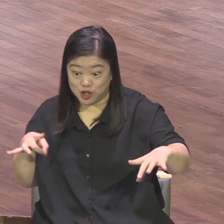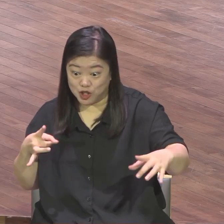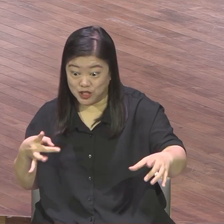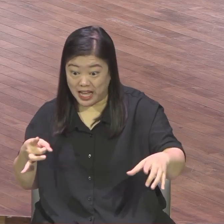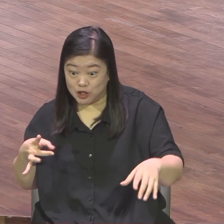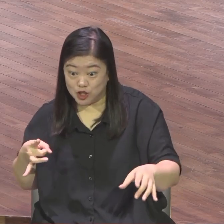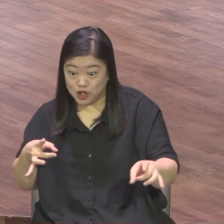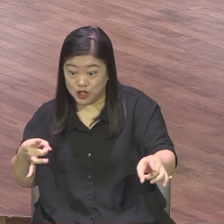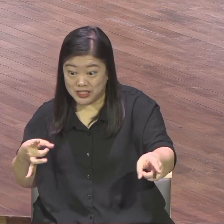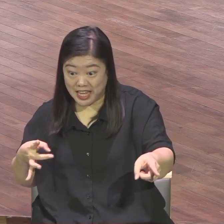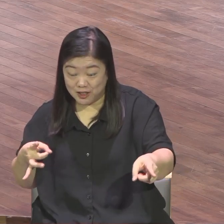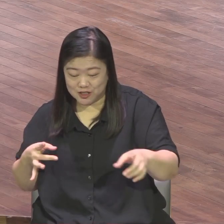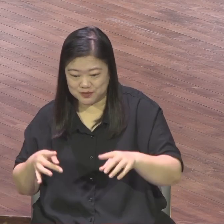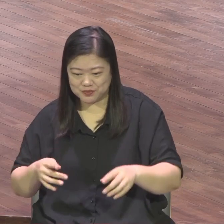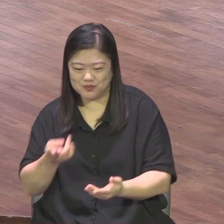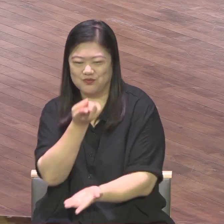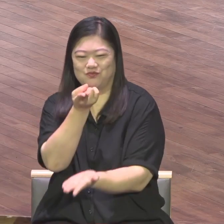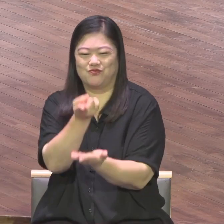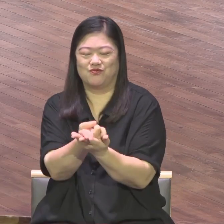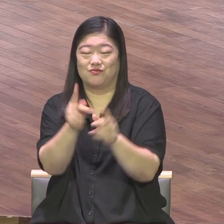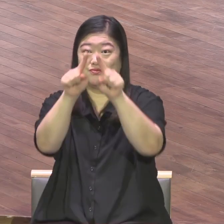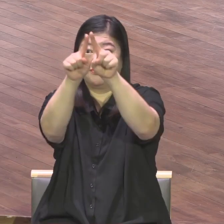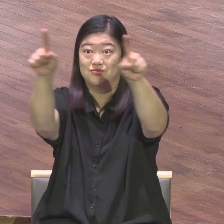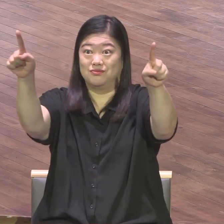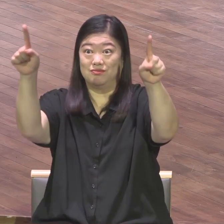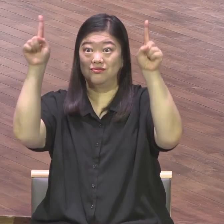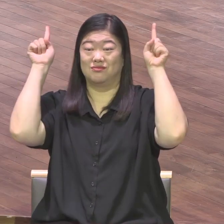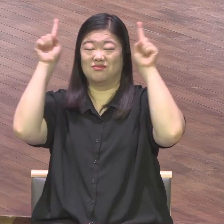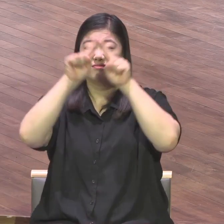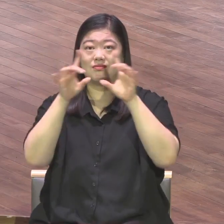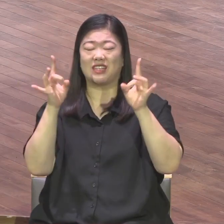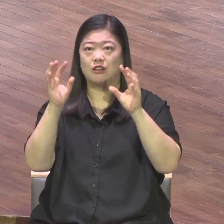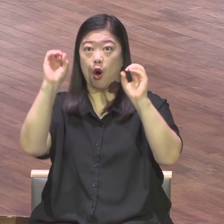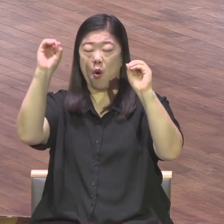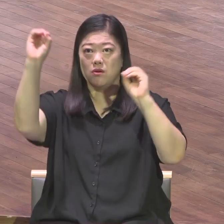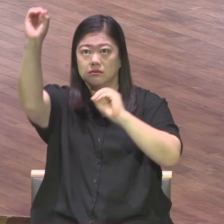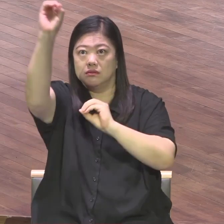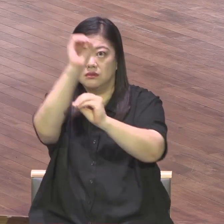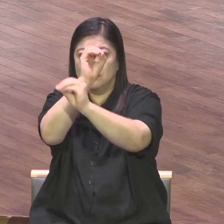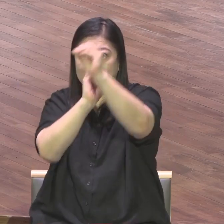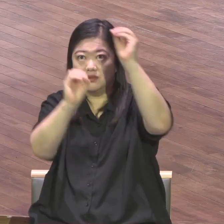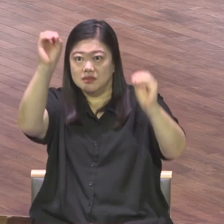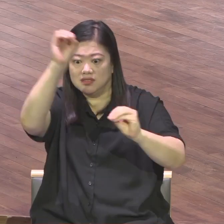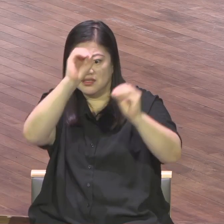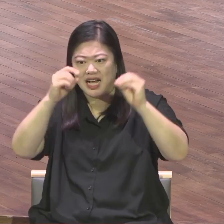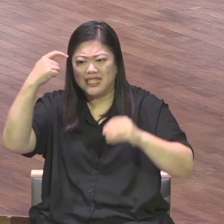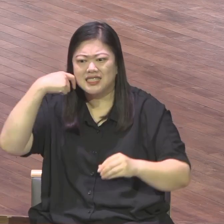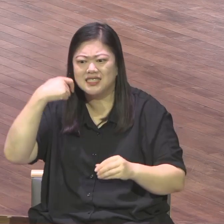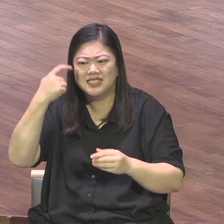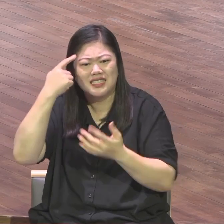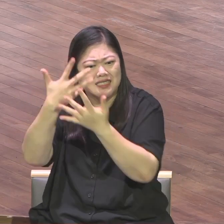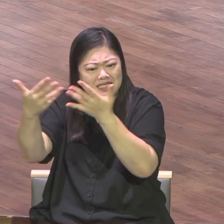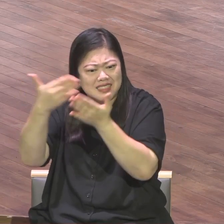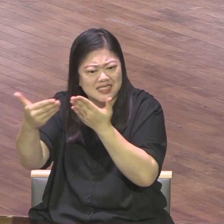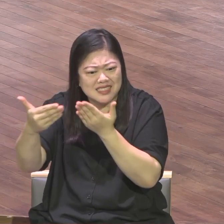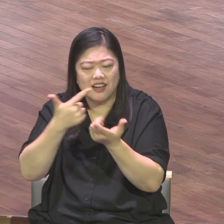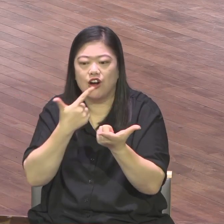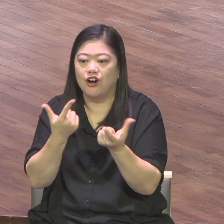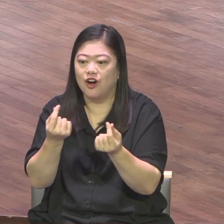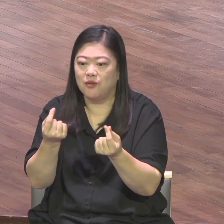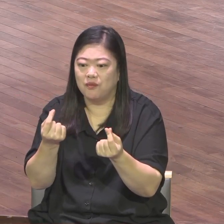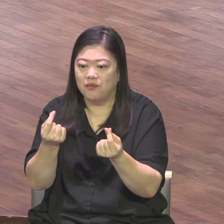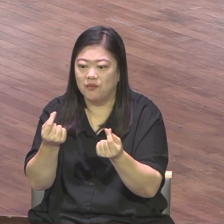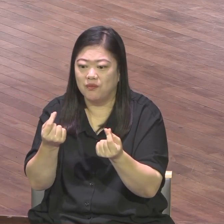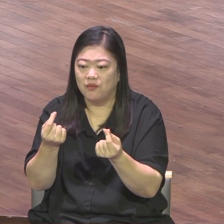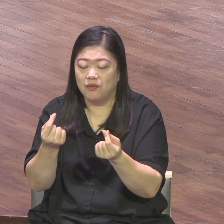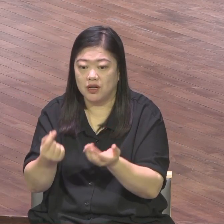상상하는 거죠. 그래서 그만큼요 모든 관심이 집중돼 있다 이 말이죠. 그런데 우리는요 세상 것에 미친 것이 아니라